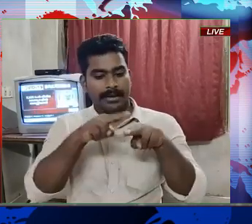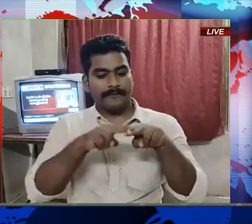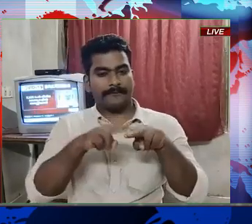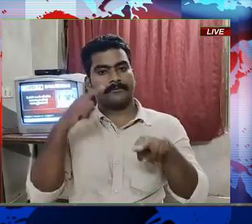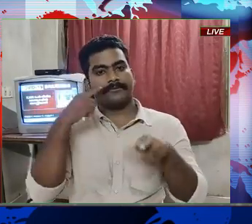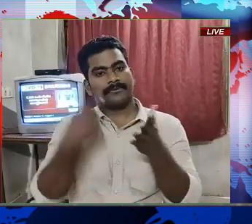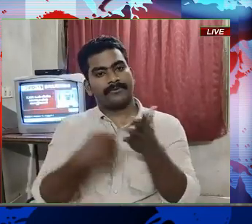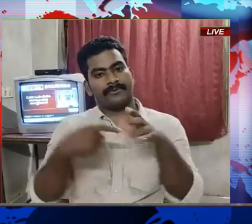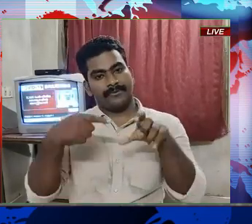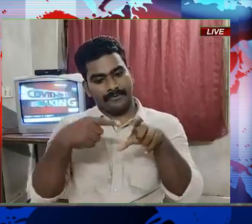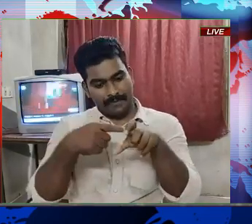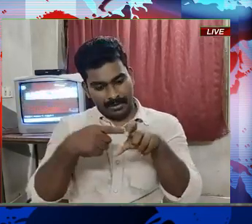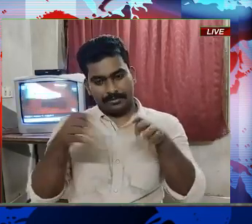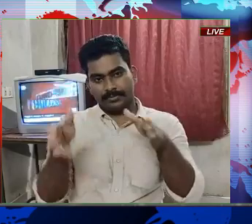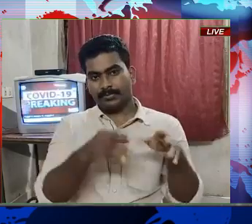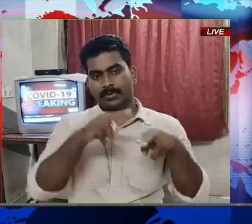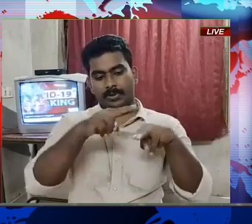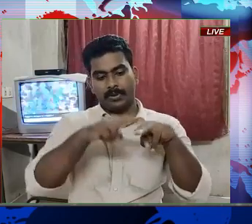അവിടെ